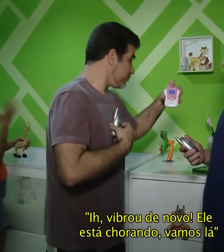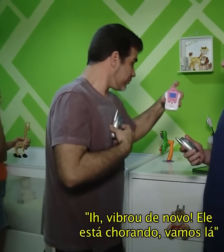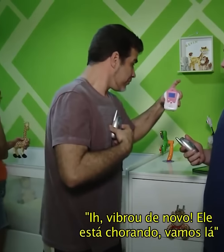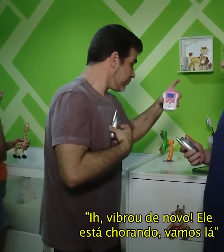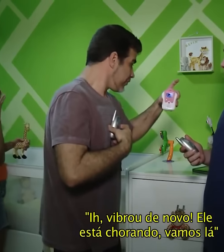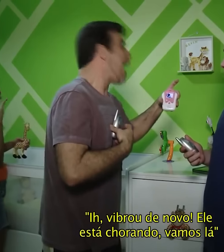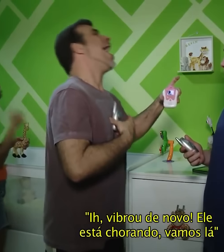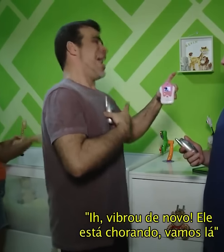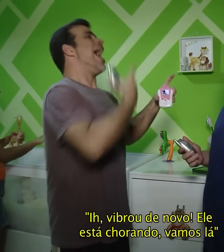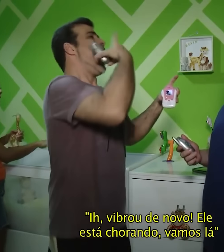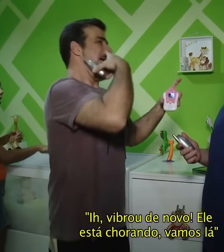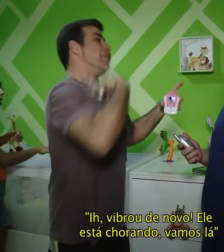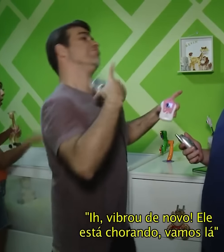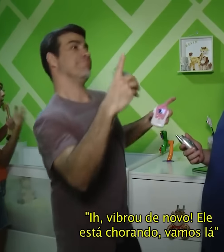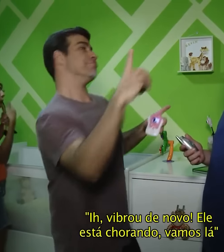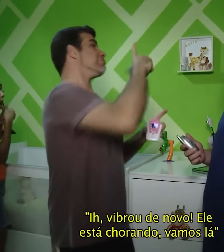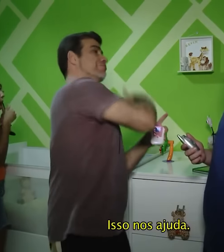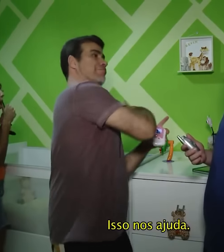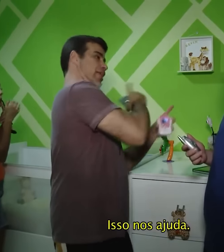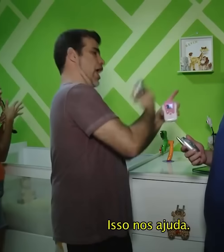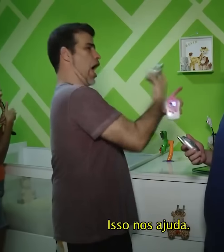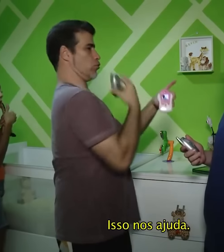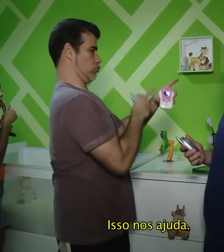novo. Ah, ele está chorando. Vamos lá. Isso nos ajuda.